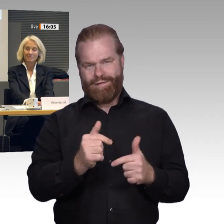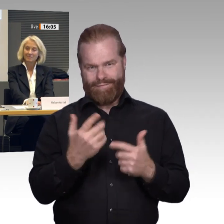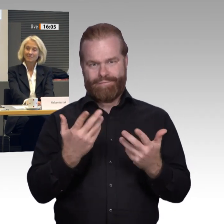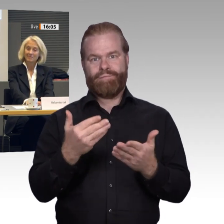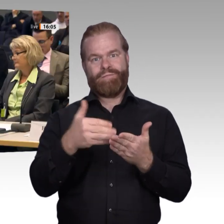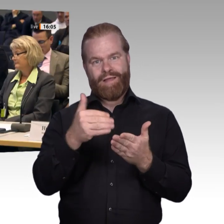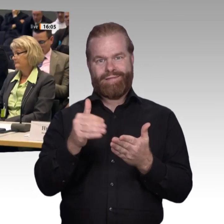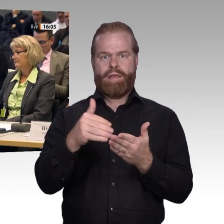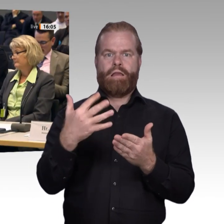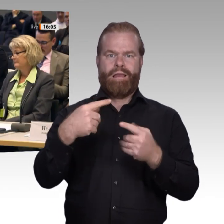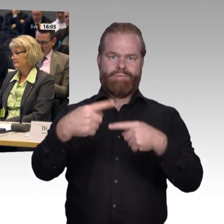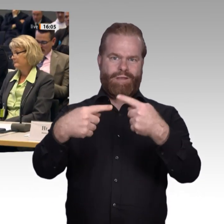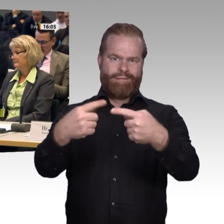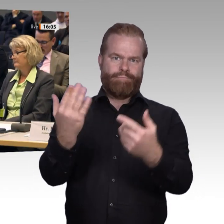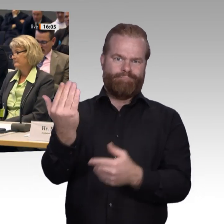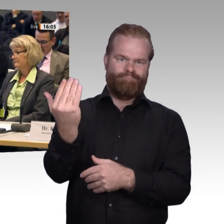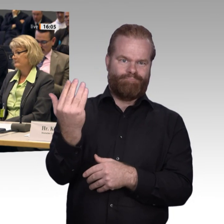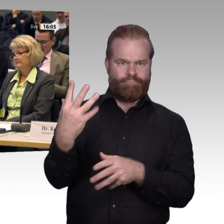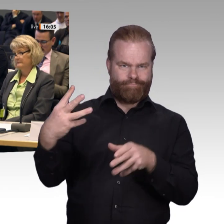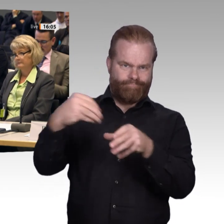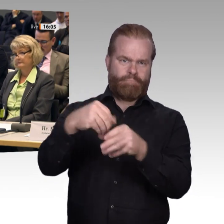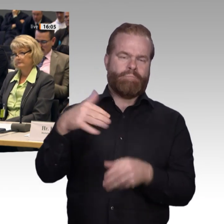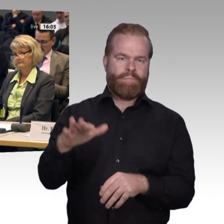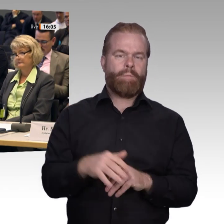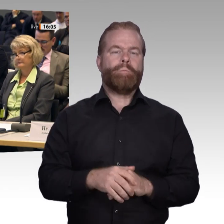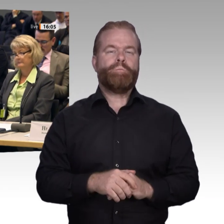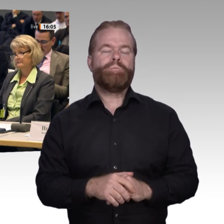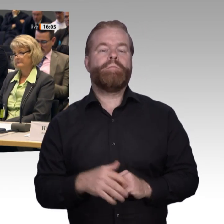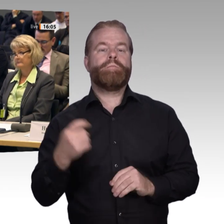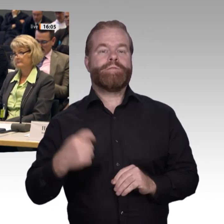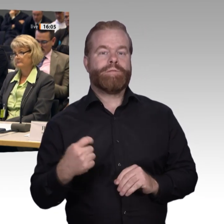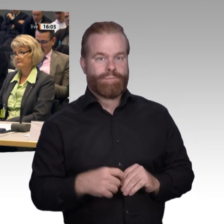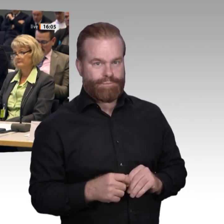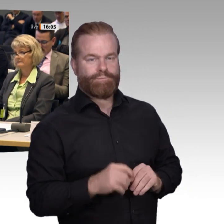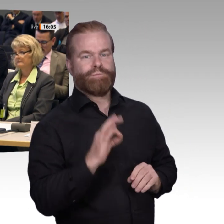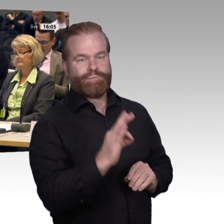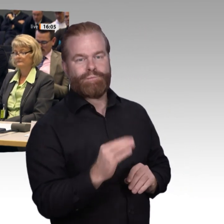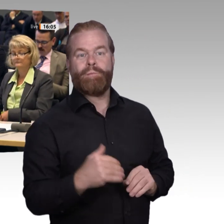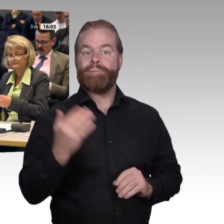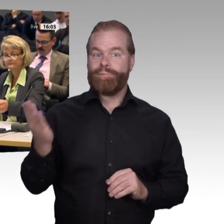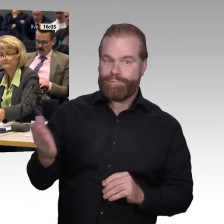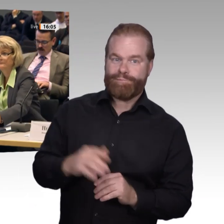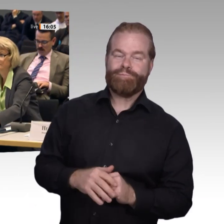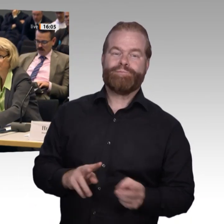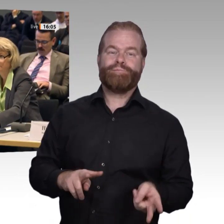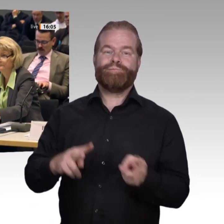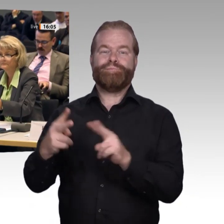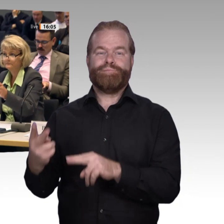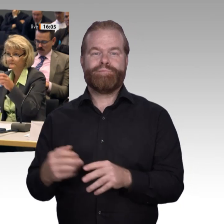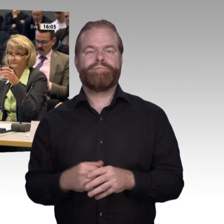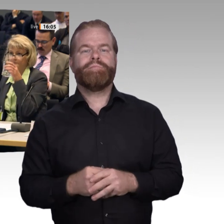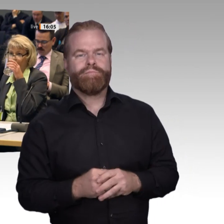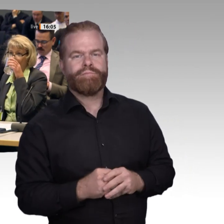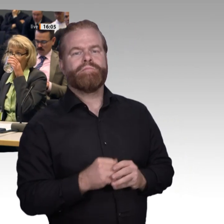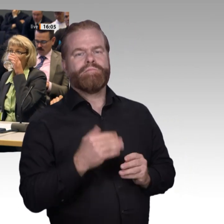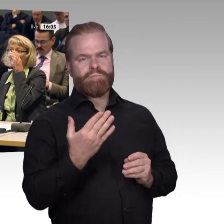Gesetzentwurfs, dass von überhaupt keiner Ausgleichsregelung hier ausgegangen wird. Also auch die Bundesregierung geht von erheblichen Mehrbelastungen